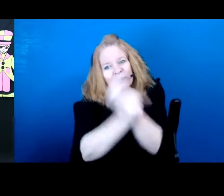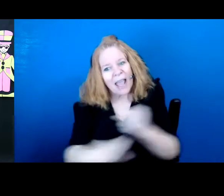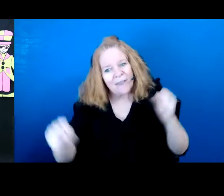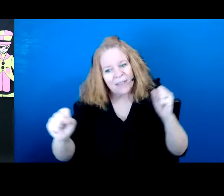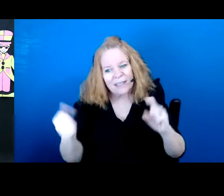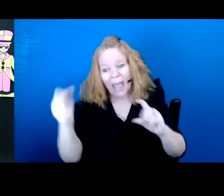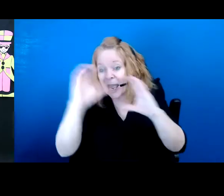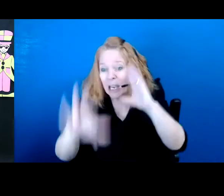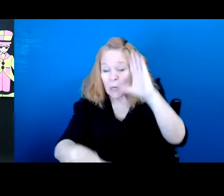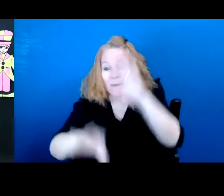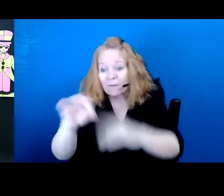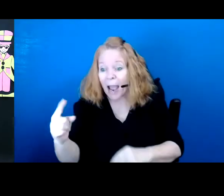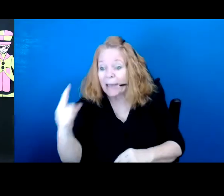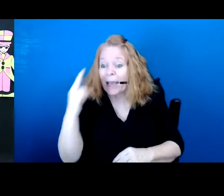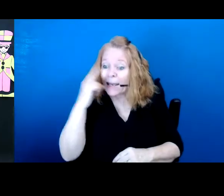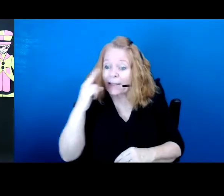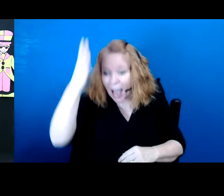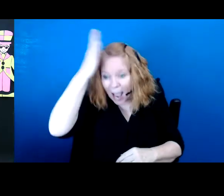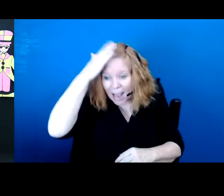cerca del hombre de nieve está marvin para ayudarle